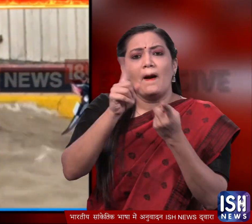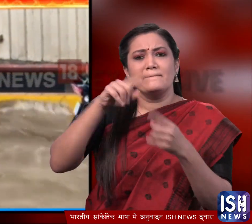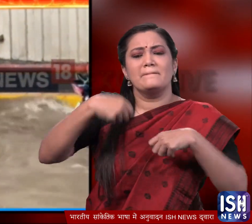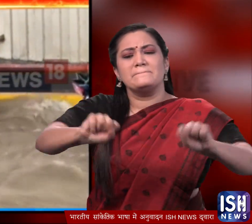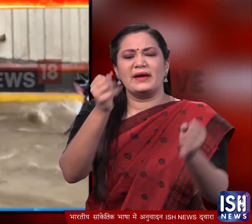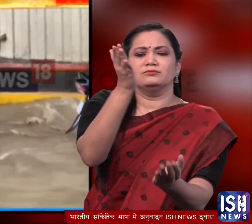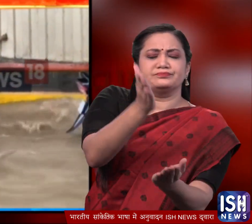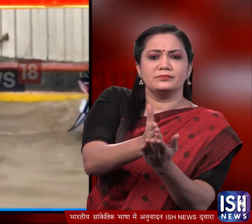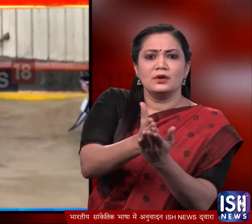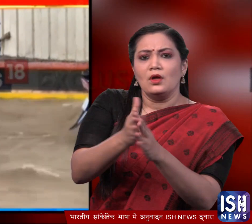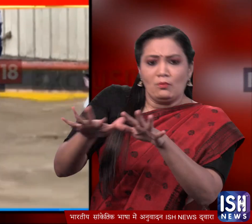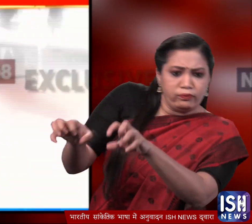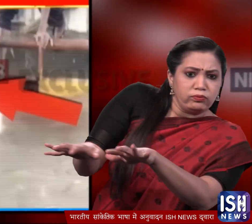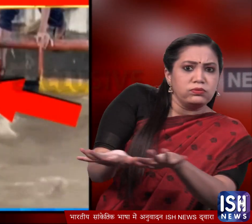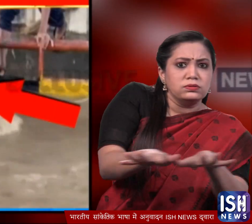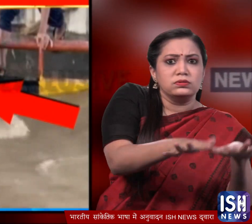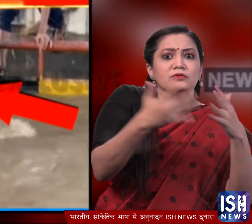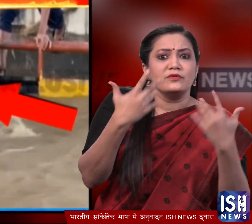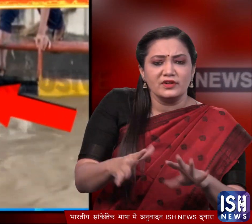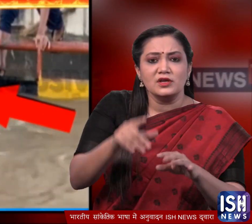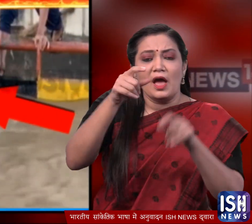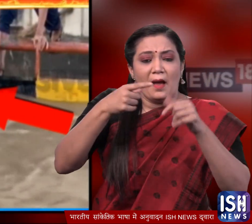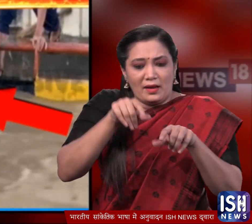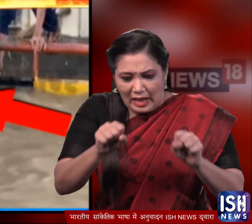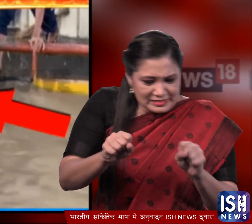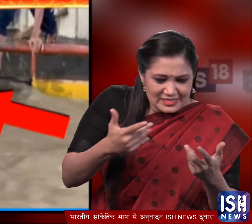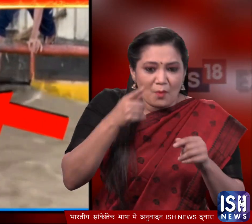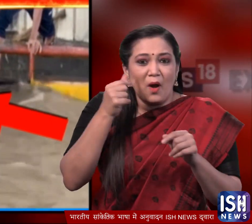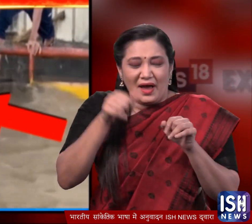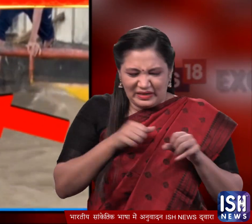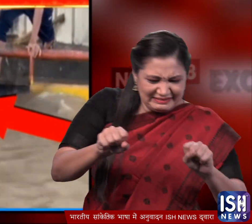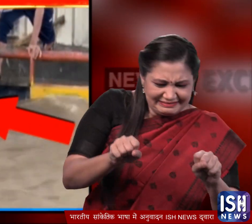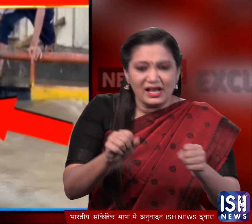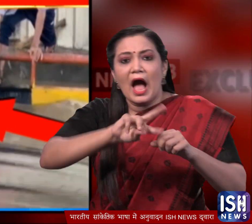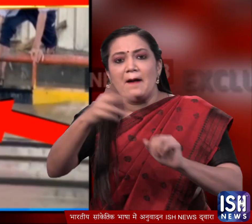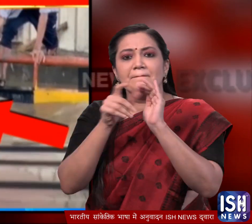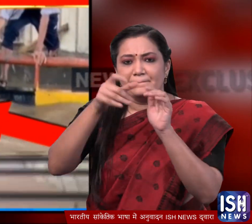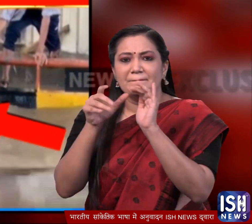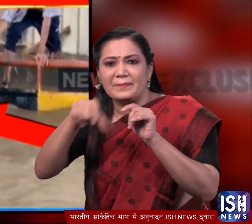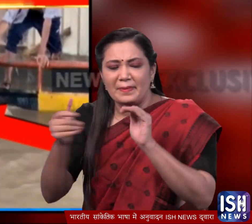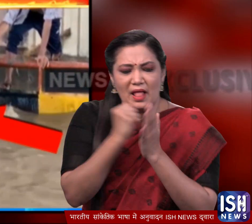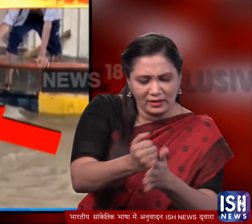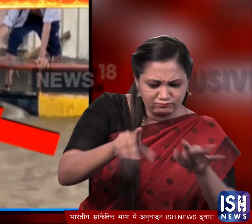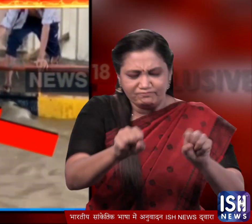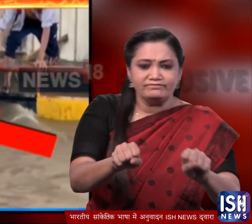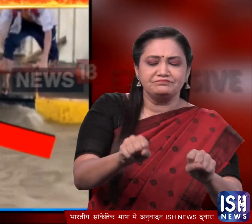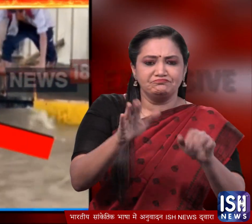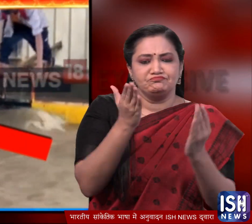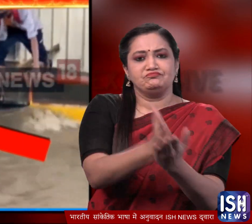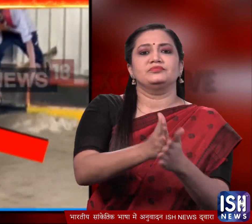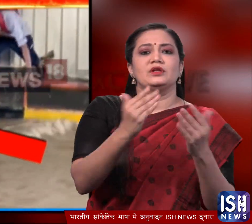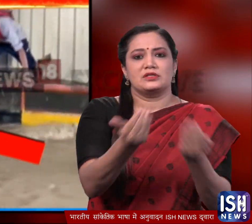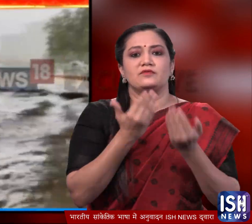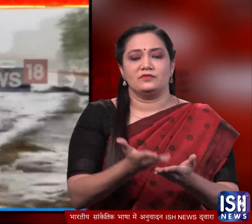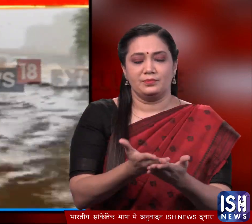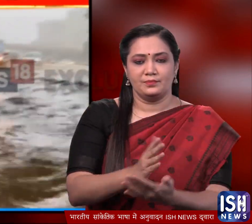एक मोटरसाइकिल पानी में बहते बहते बची। मोटरसाइकिल सवार से जब उसकी गाड़ी नहीं संभली तो पास खड़े दूसरे आदमी ने उसकी मदद की, तब जाकर गाड़ी को